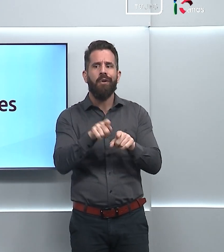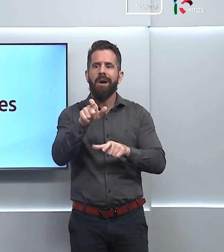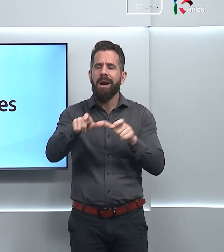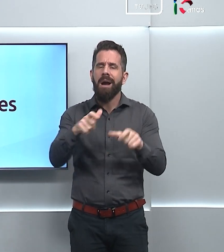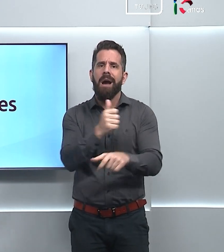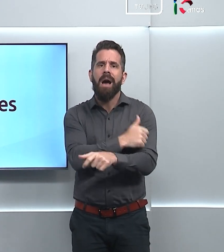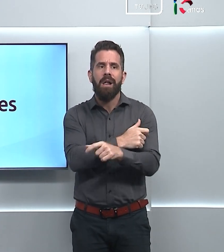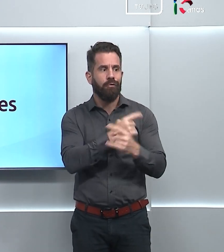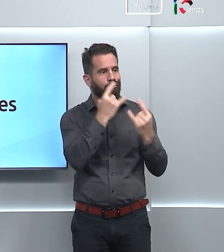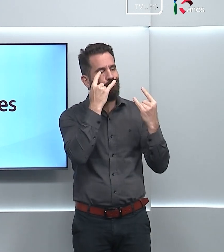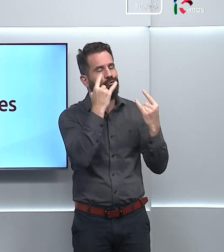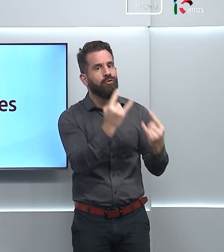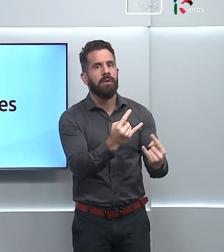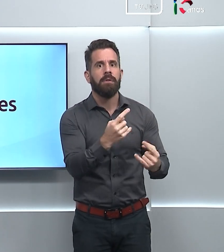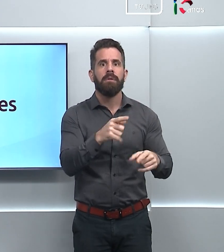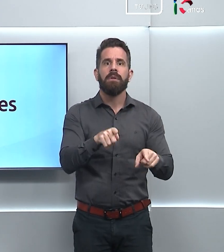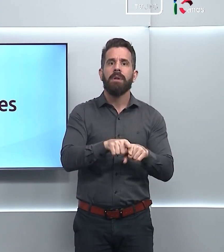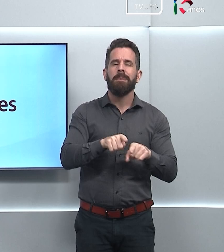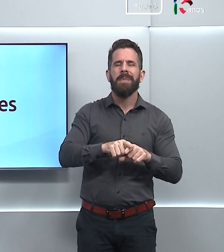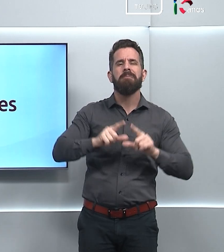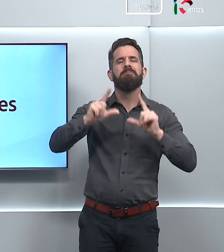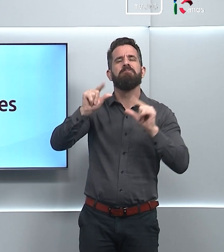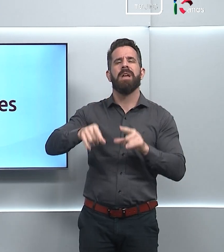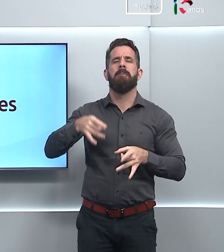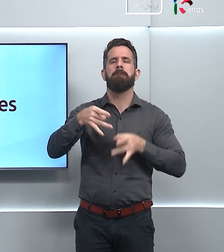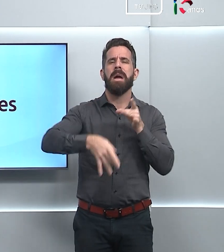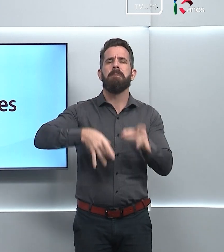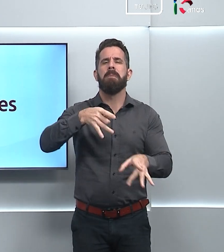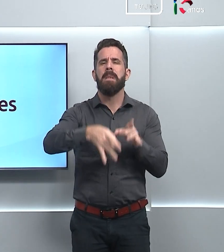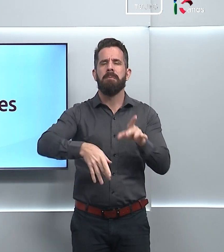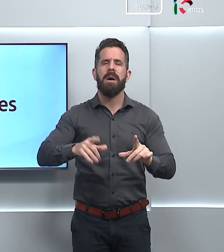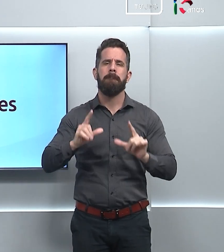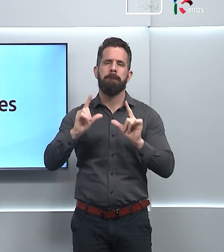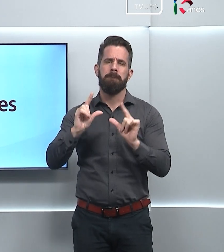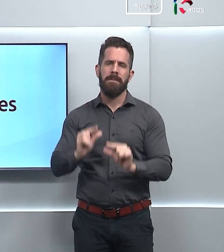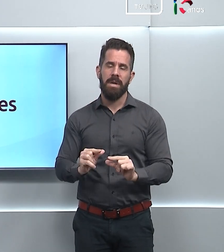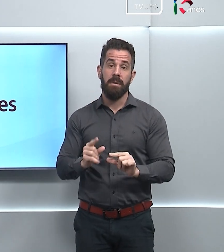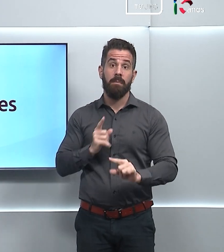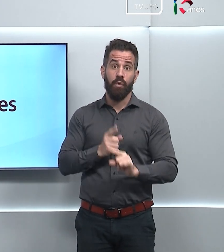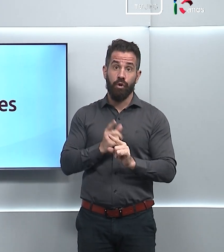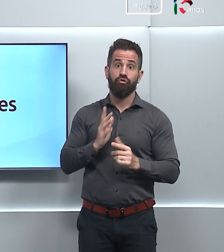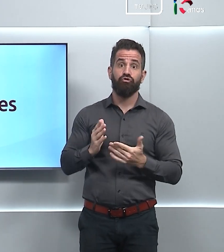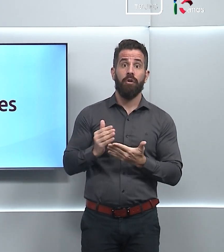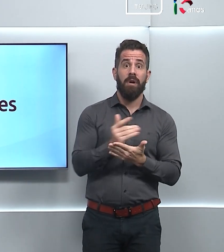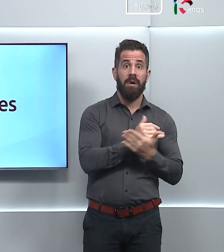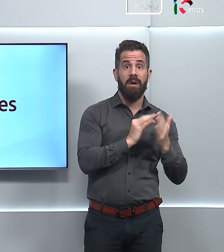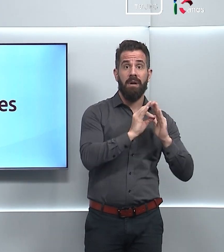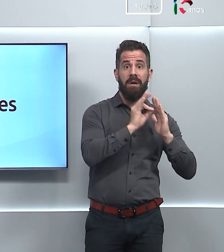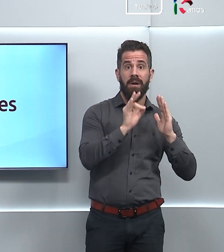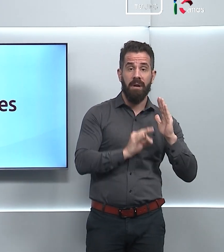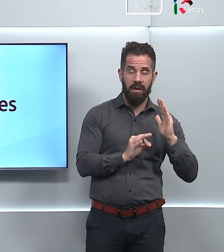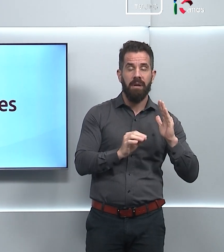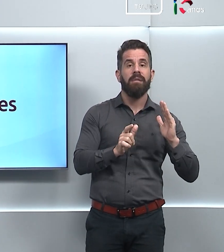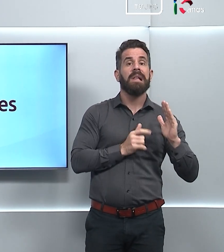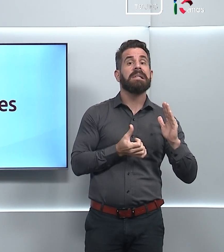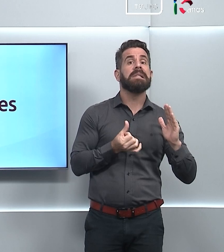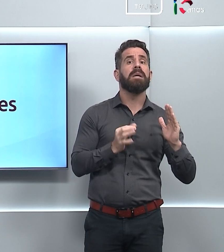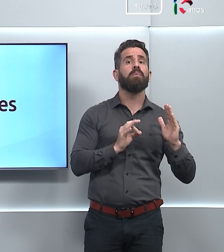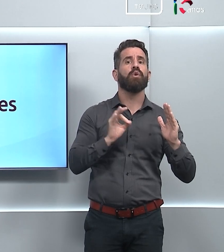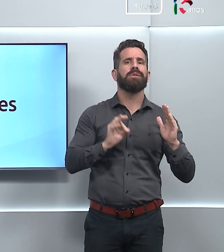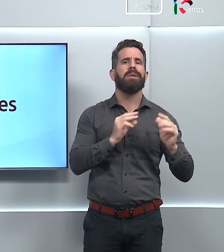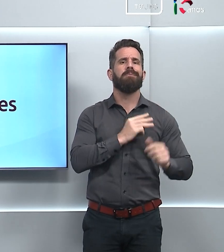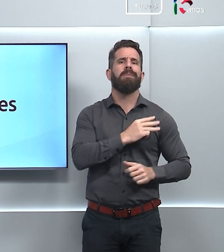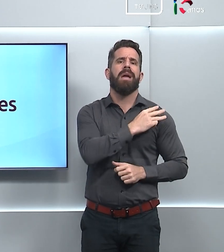e reduzir o índice de evasão, que, segundo o censo escolar, chega a quase 6% no ensino médio, que é a etapa